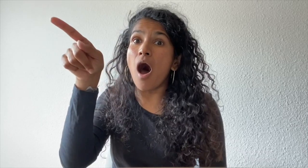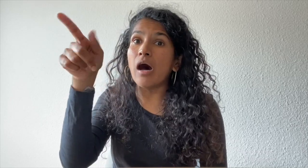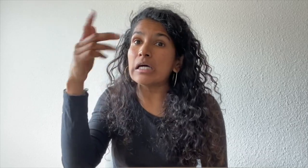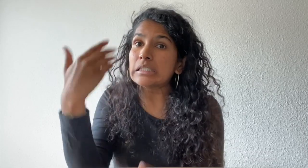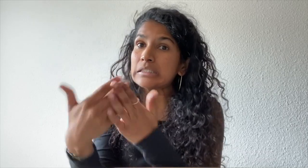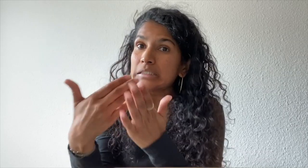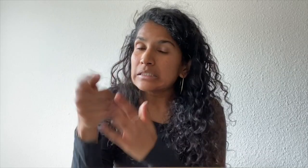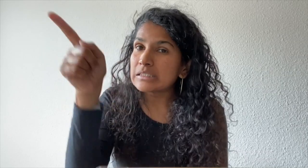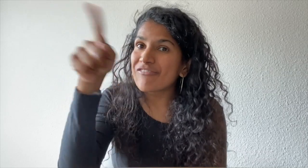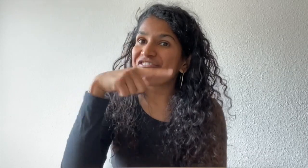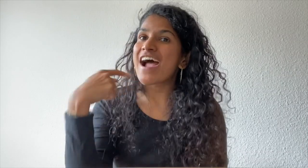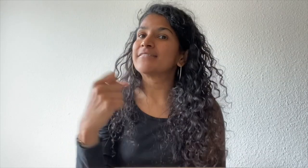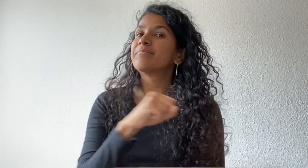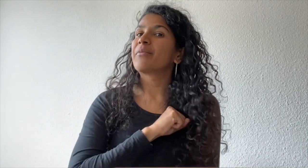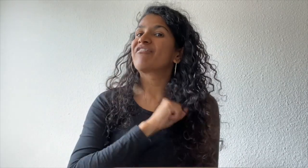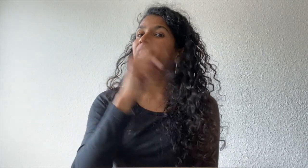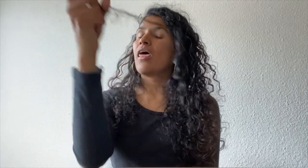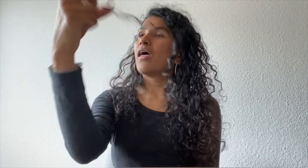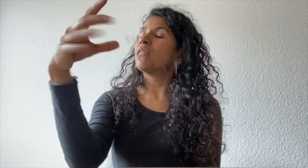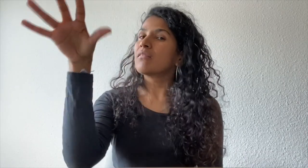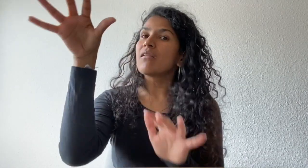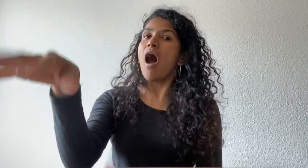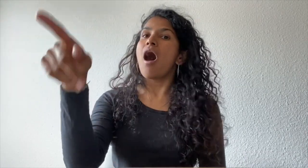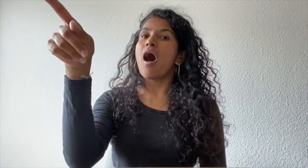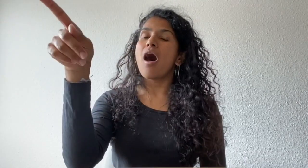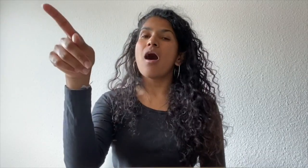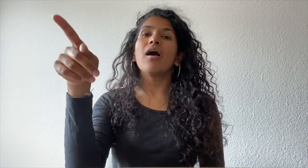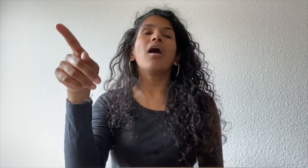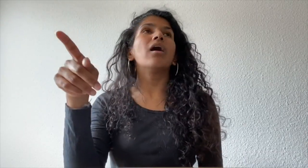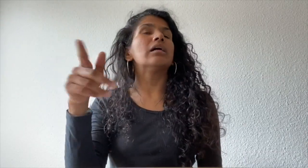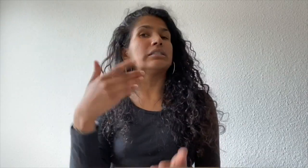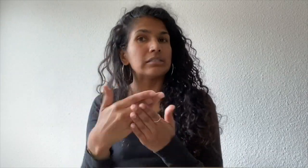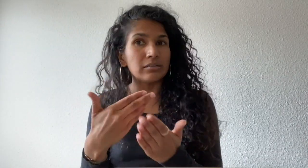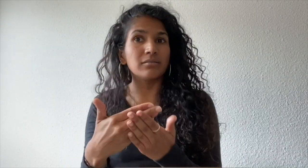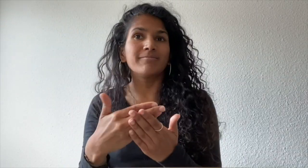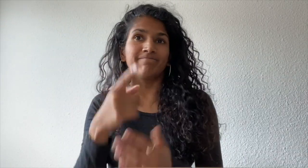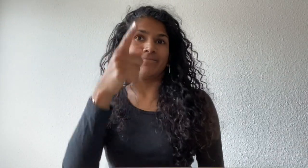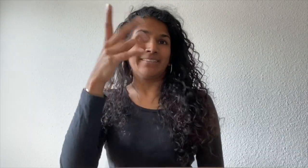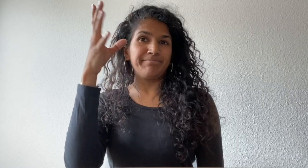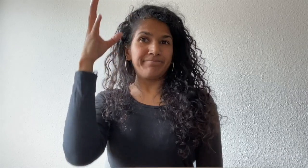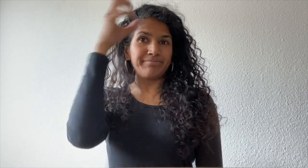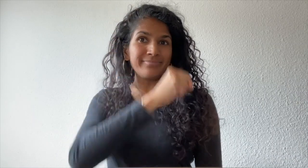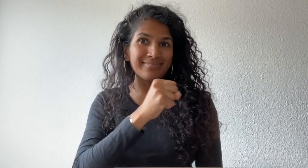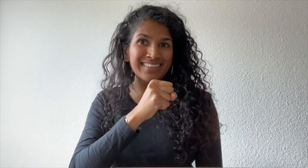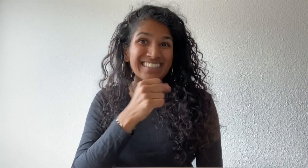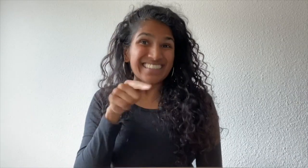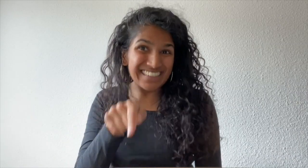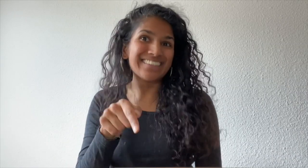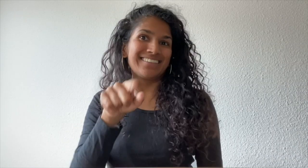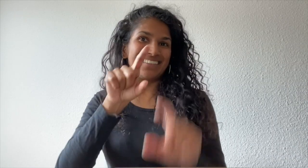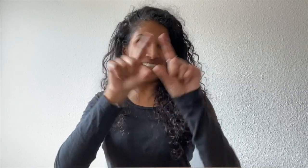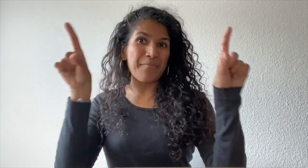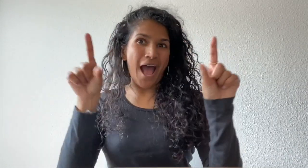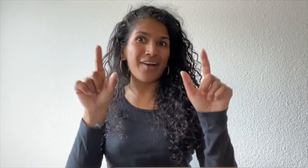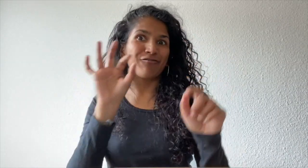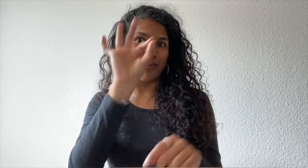Sie konnte sich aber nicht erklären, woran dieser Unterschied lag, bis sie den Begriff